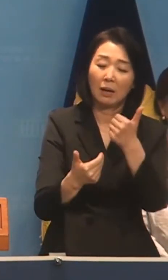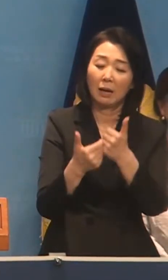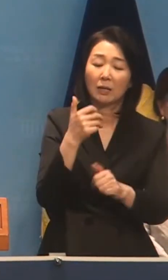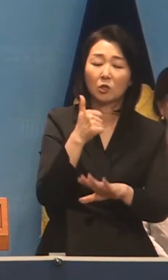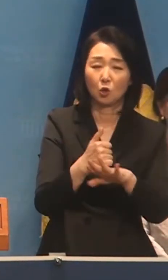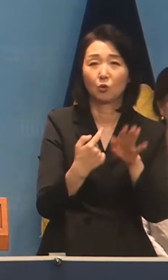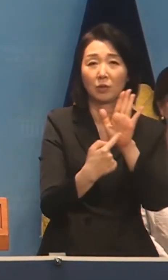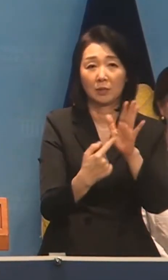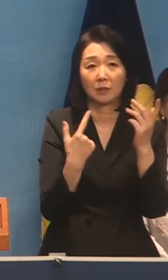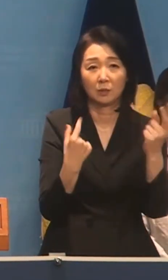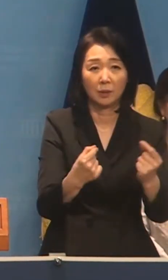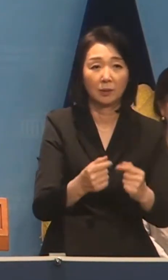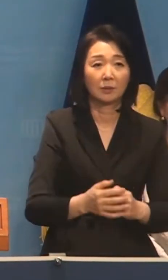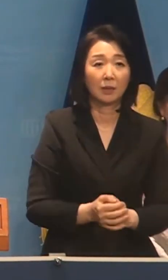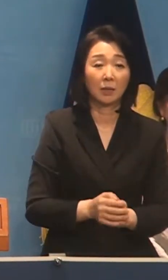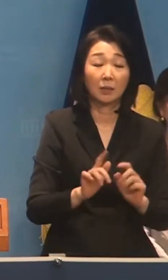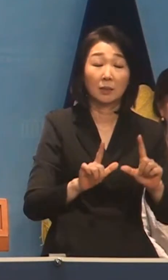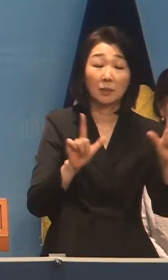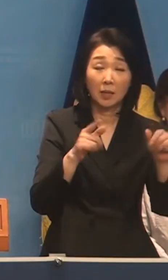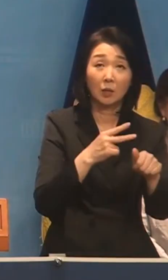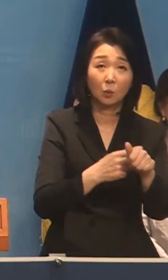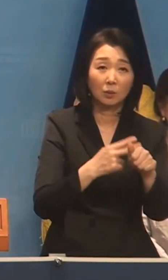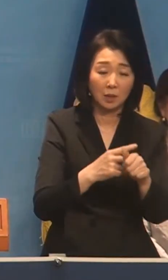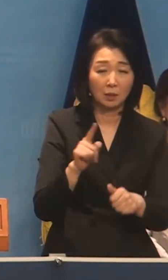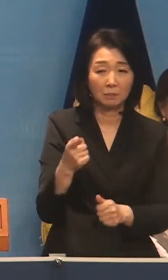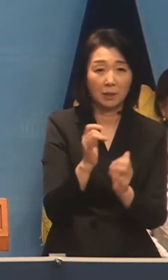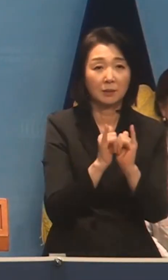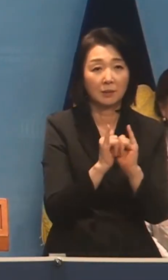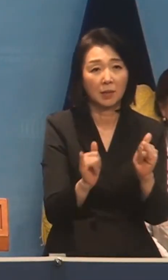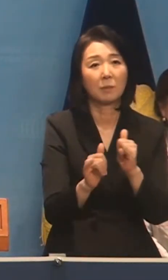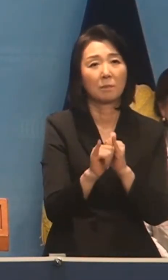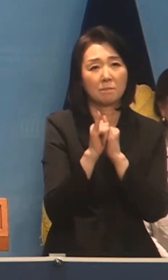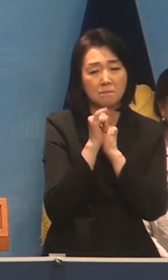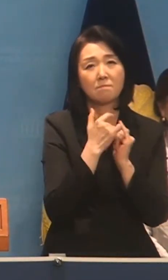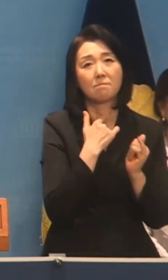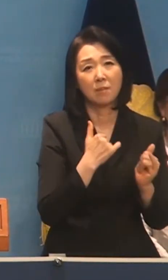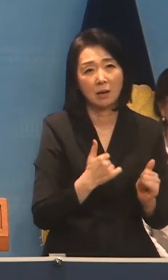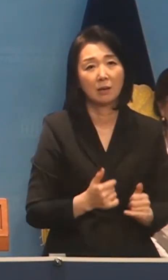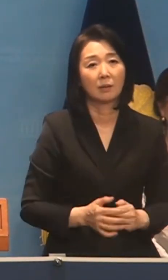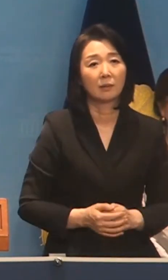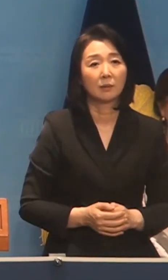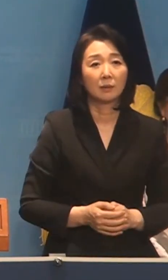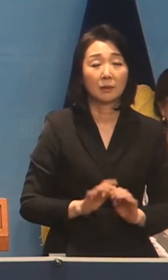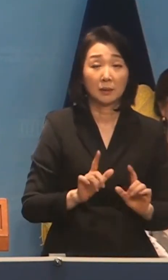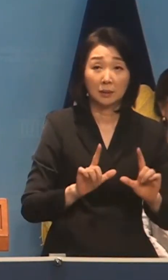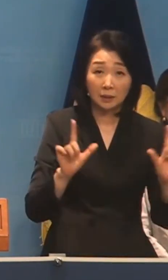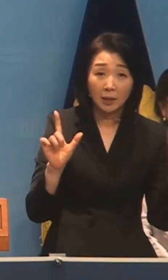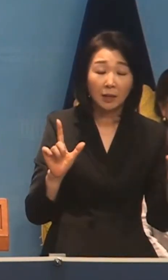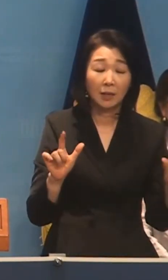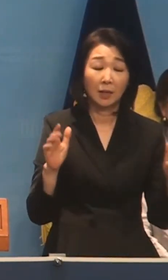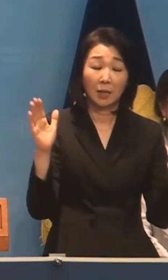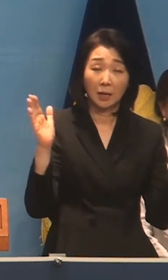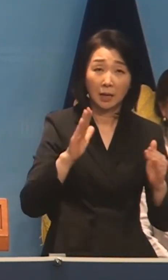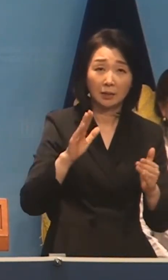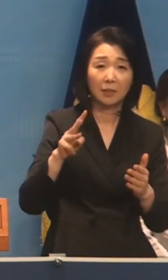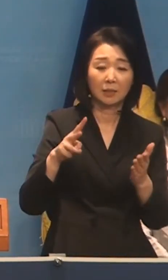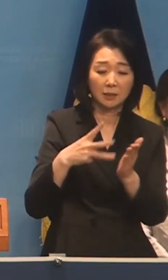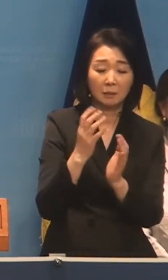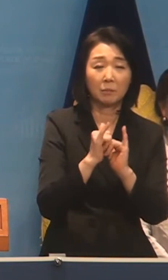나타난 겁니다. 그해 교사 100여 명이 자살했습니다. 그리고 그해 학생 300여